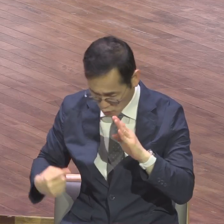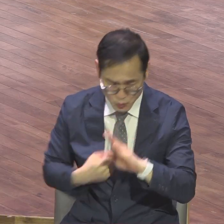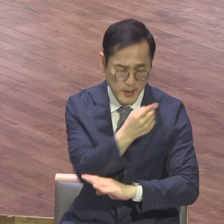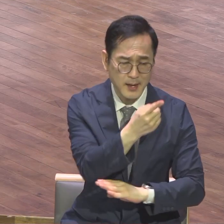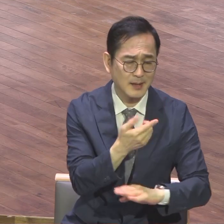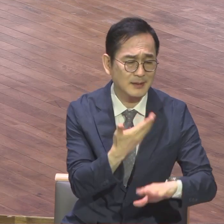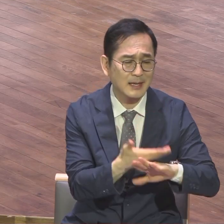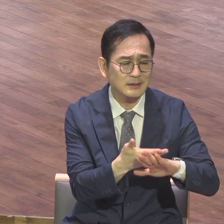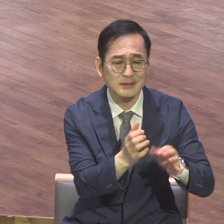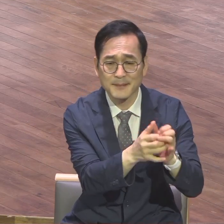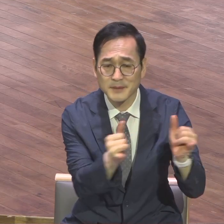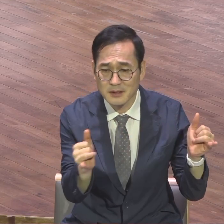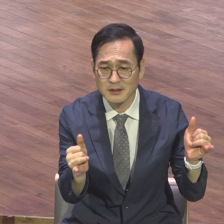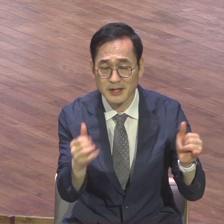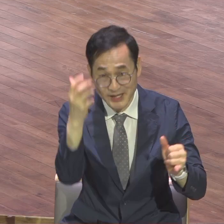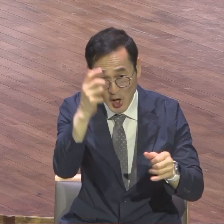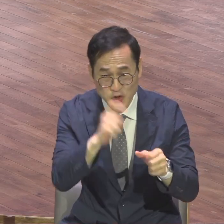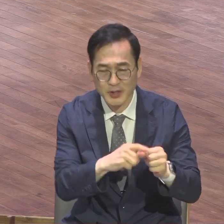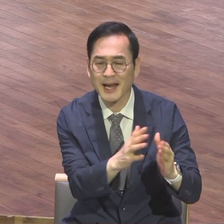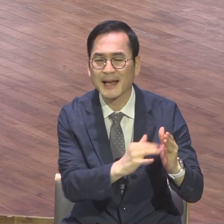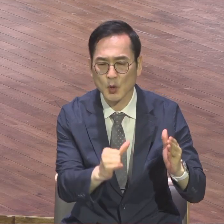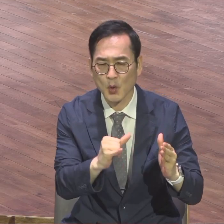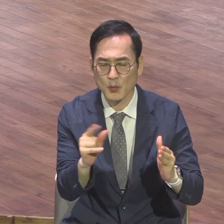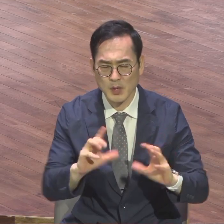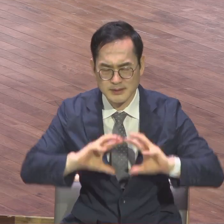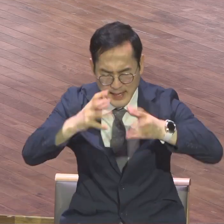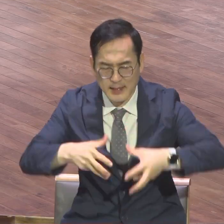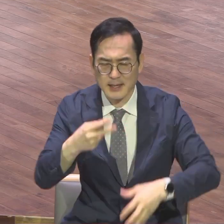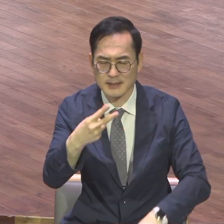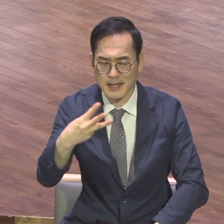전 세계 2,3,4,5천 종족, 이